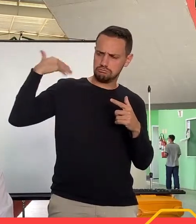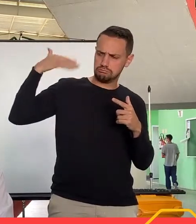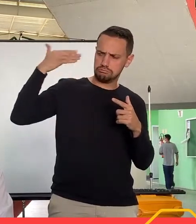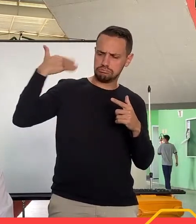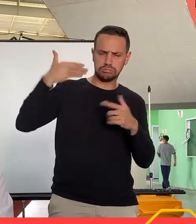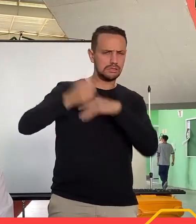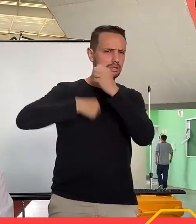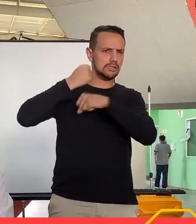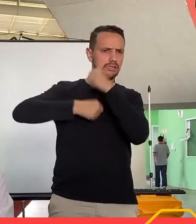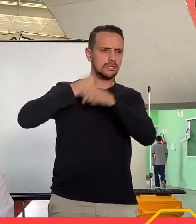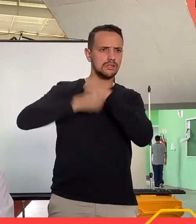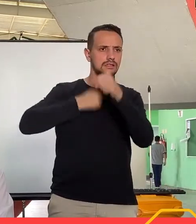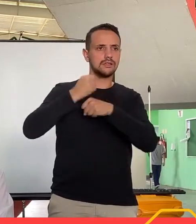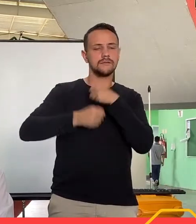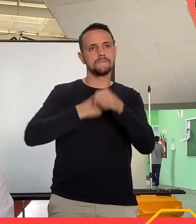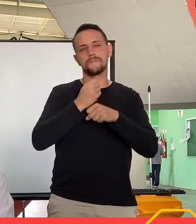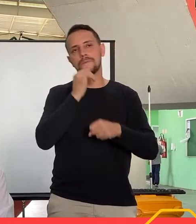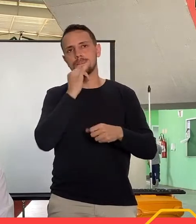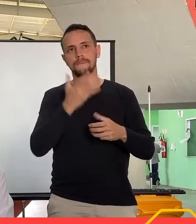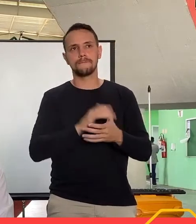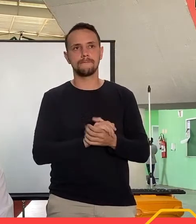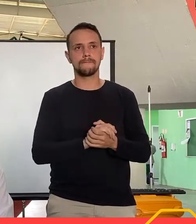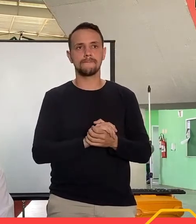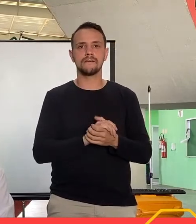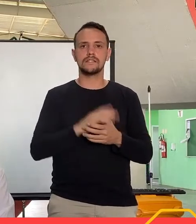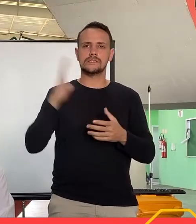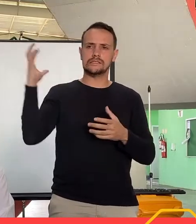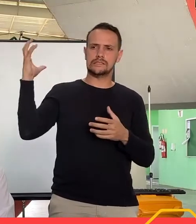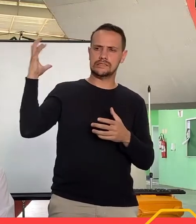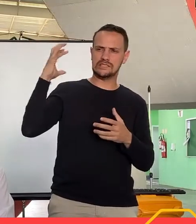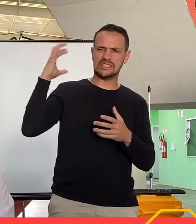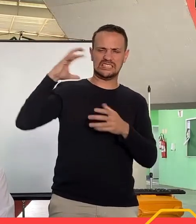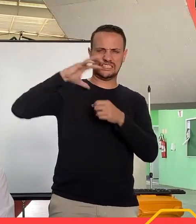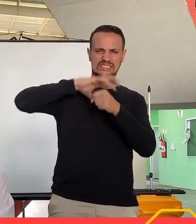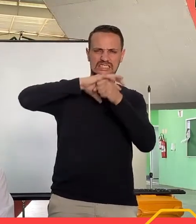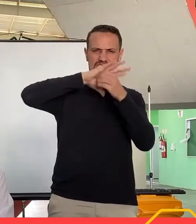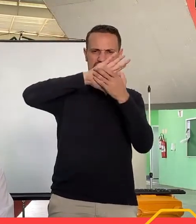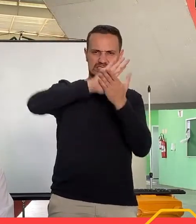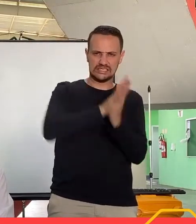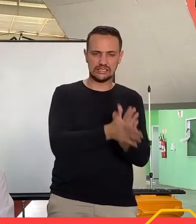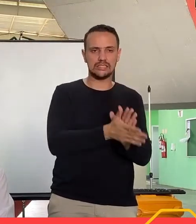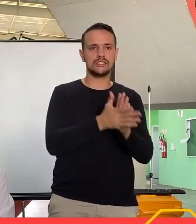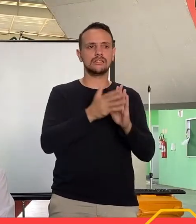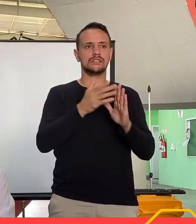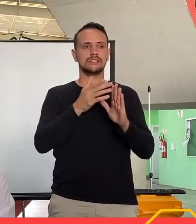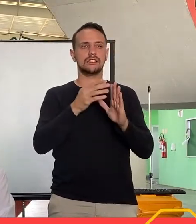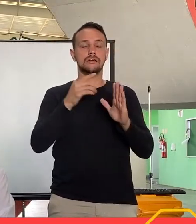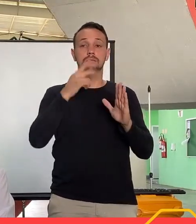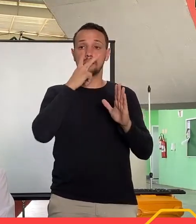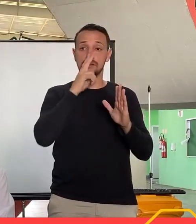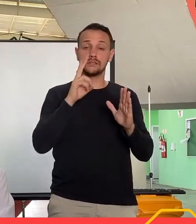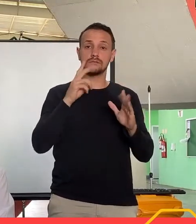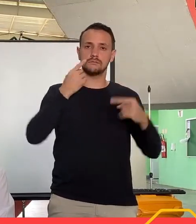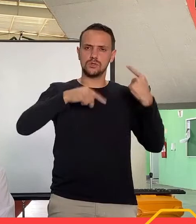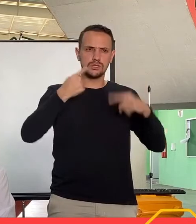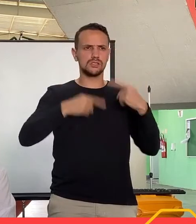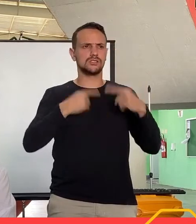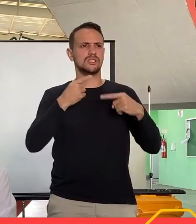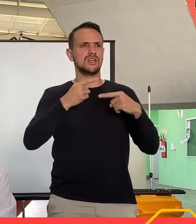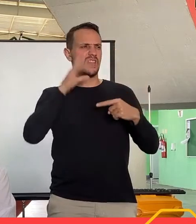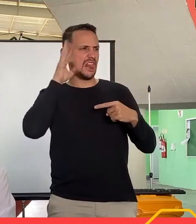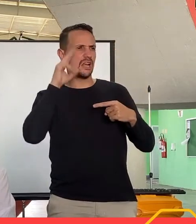gerações. Então, quando você fala em repressão, em perseguição